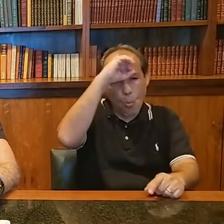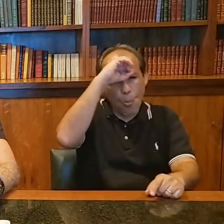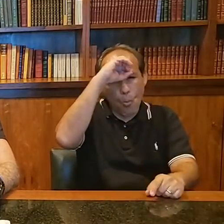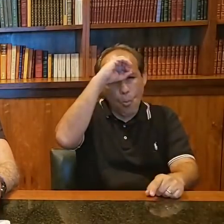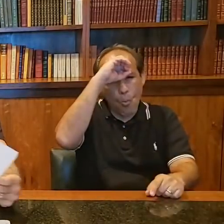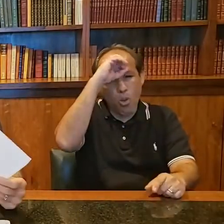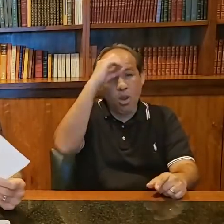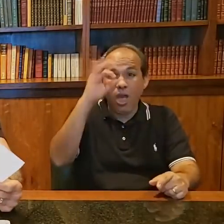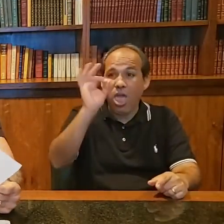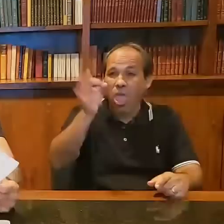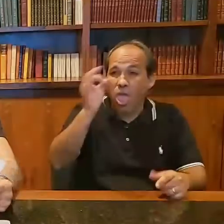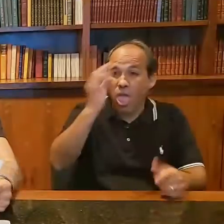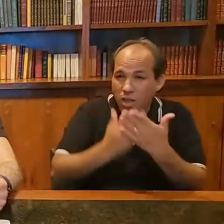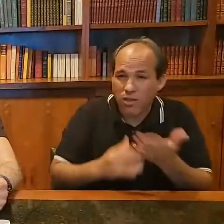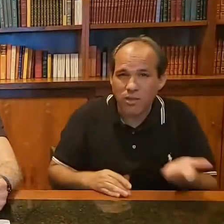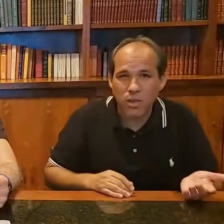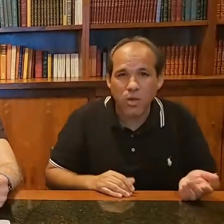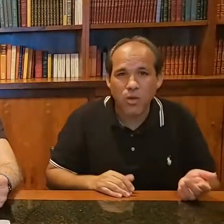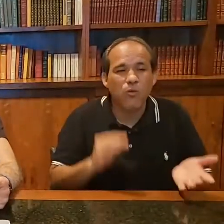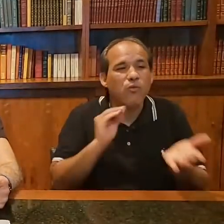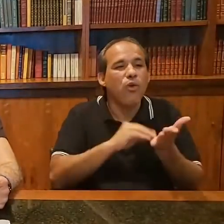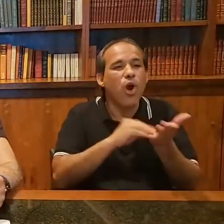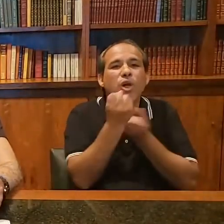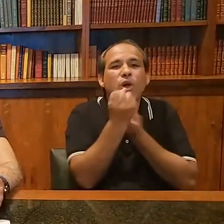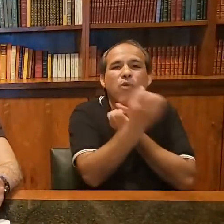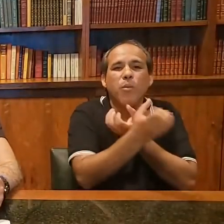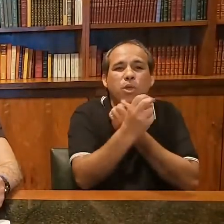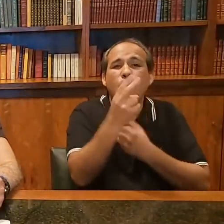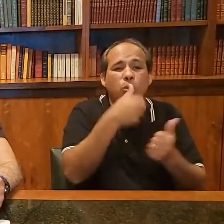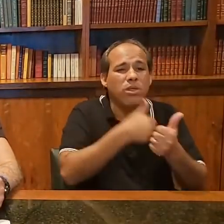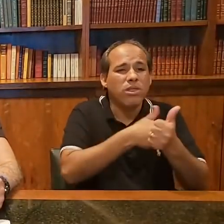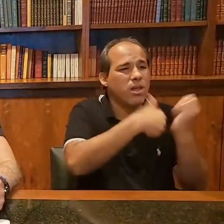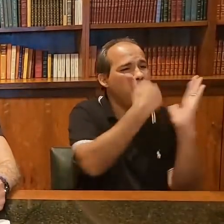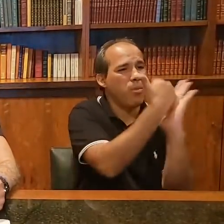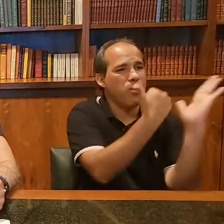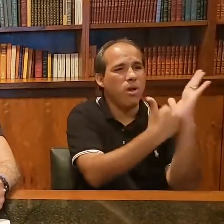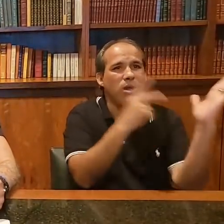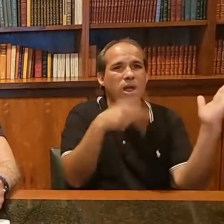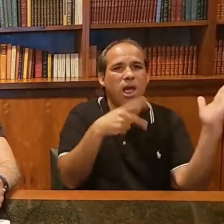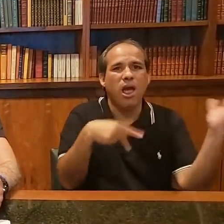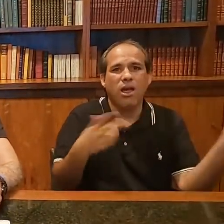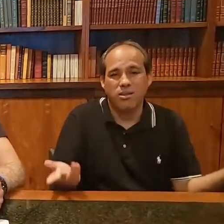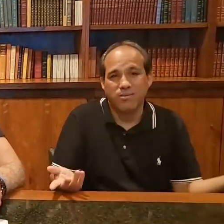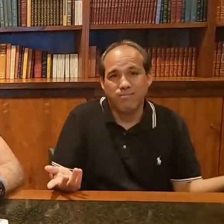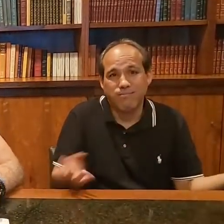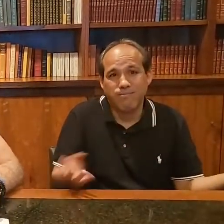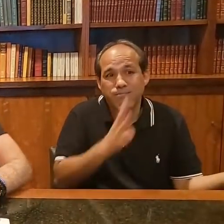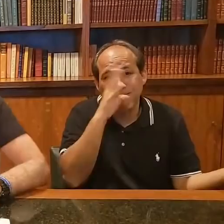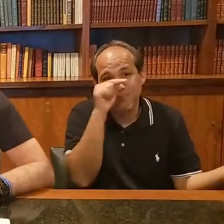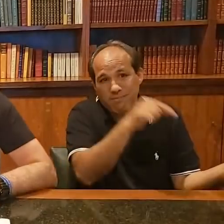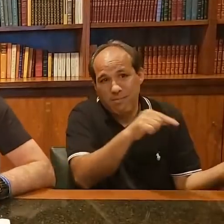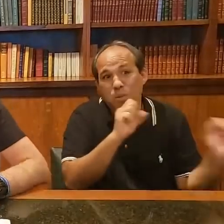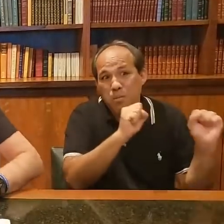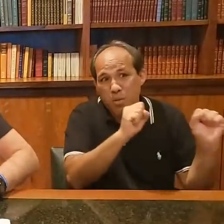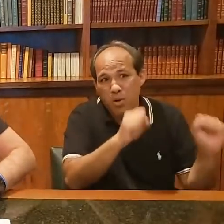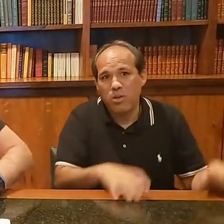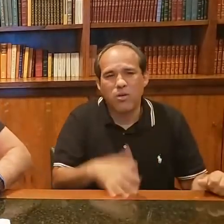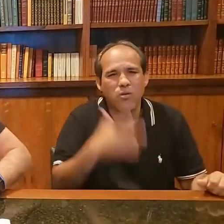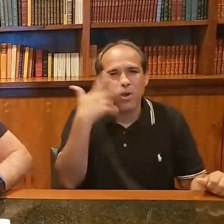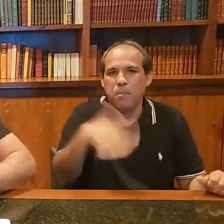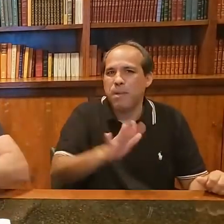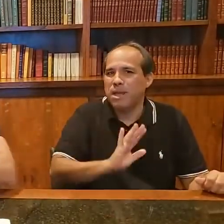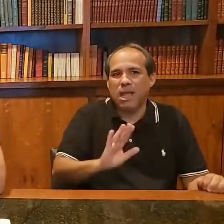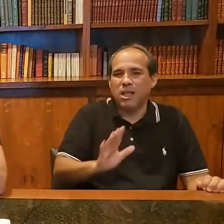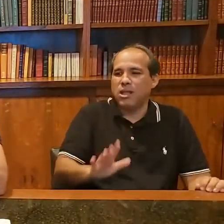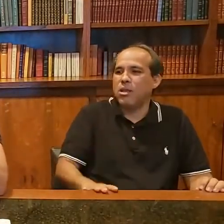informado, tá? Ou está seguindo um protocolo aí equivocado, no mínimo equivocado. Caiu a ligação aí? Não. Tá. Então, máscara, não vou falar mais em